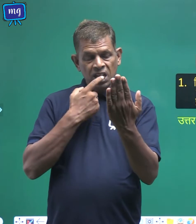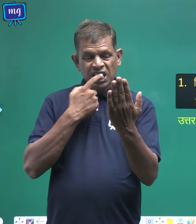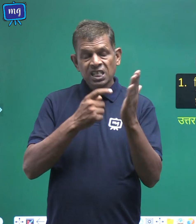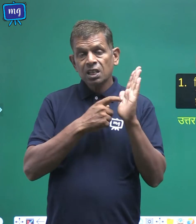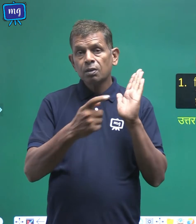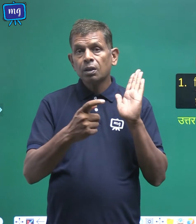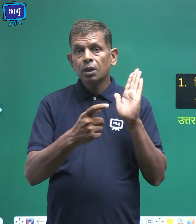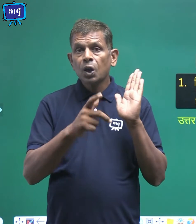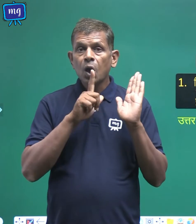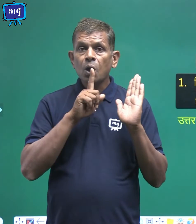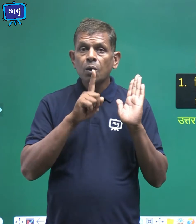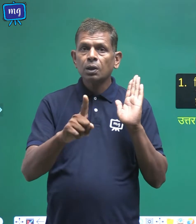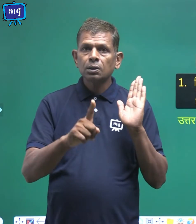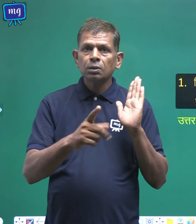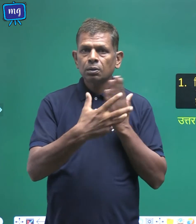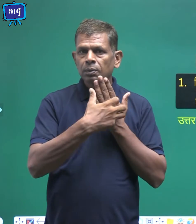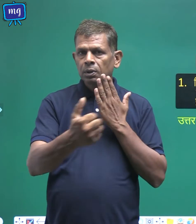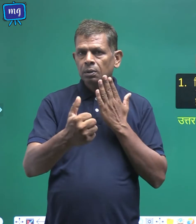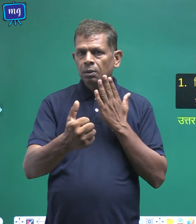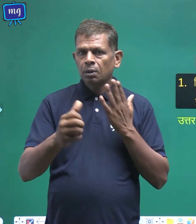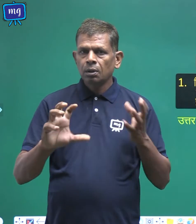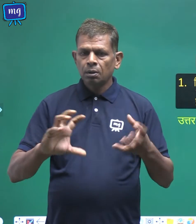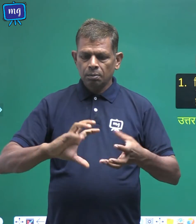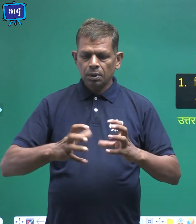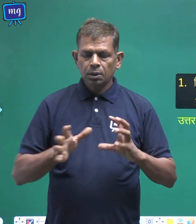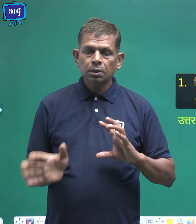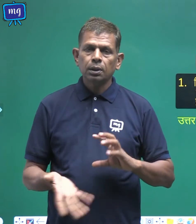वास्तविक प्रतिबिंब बना सकता है?